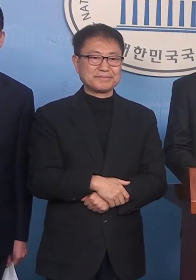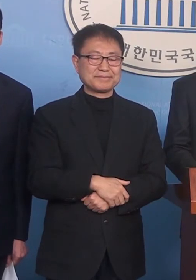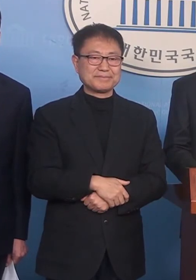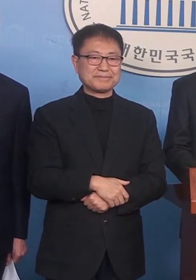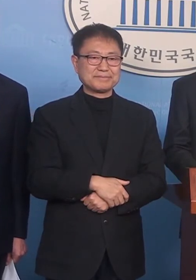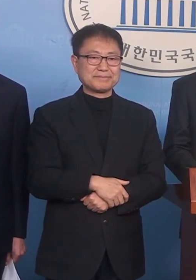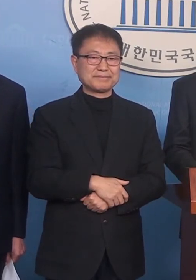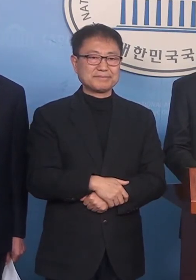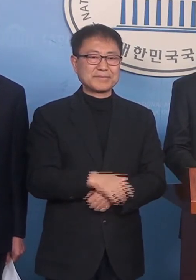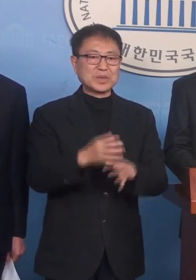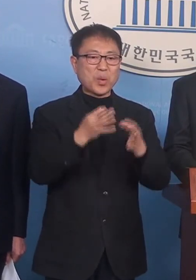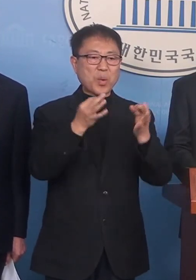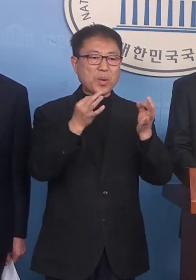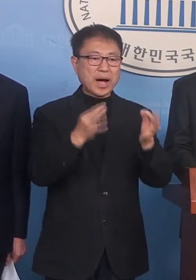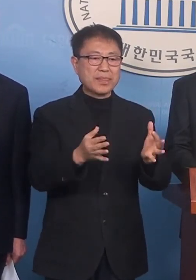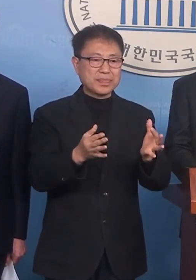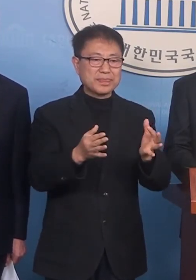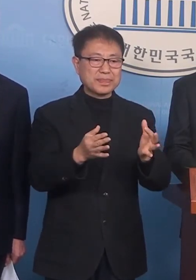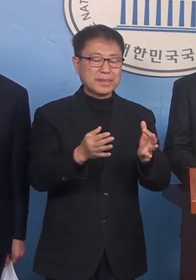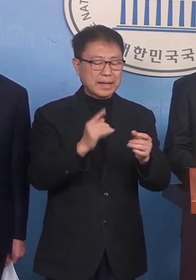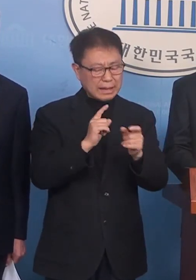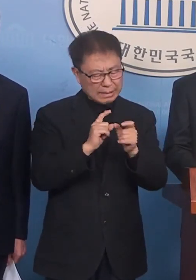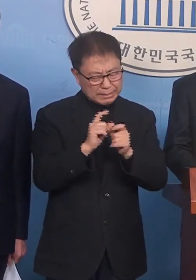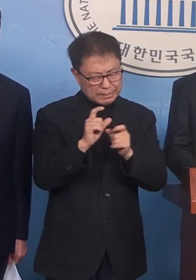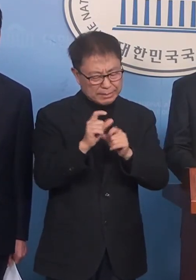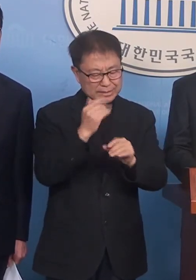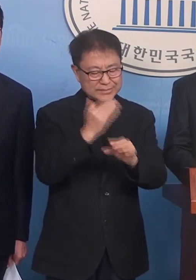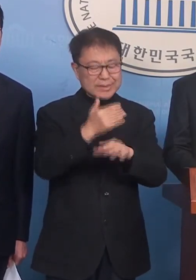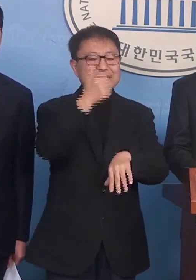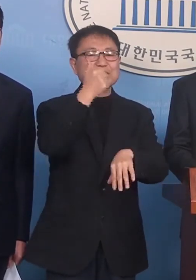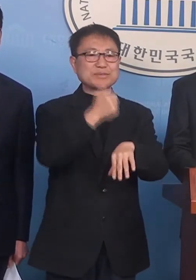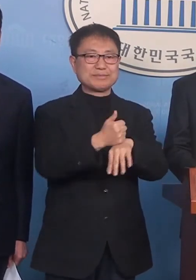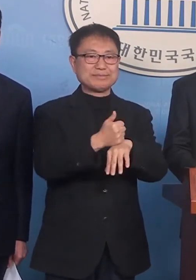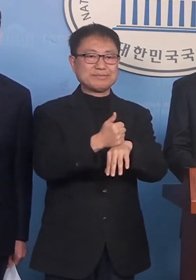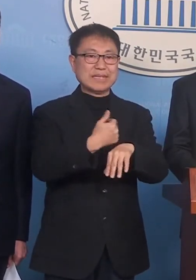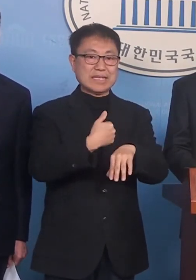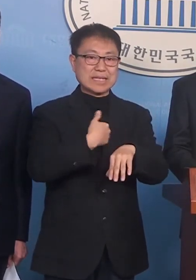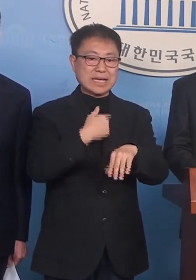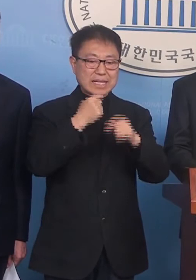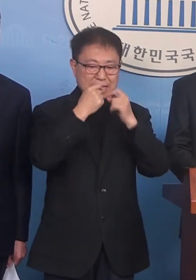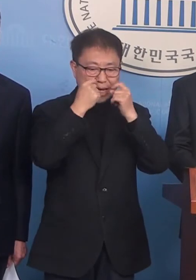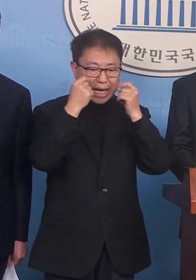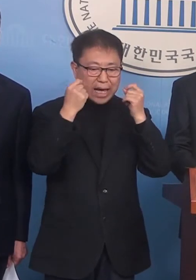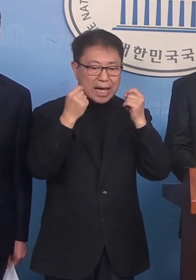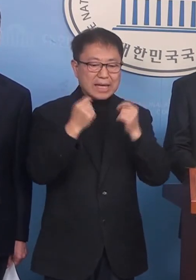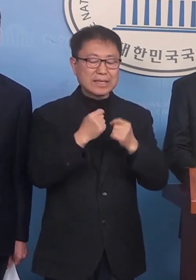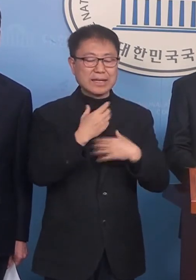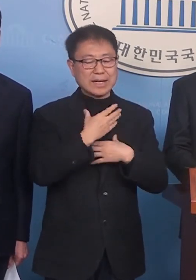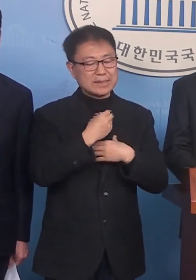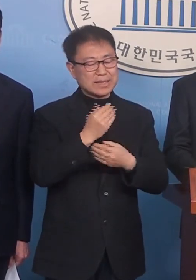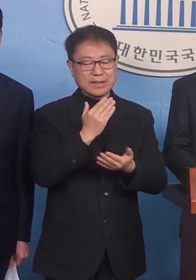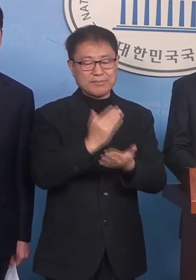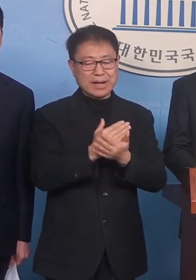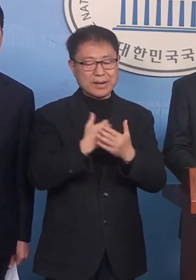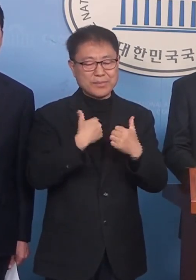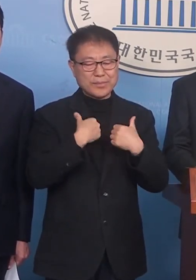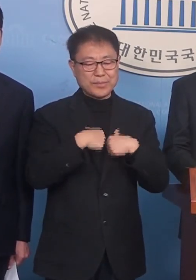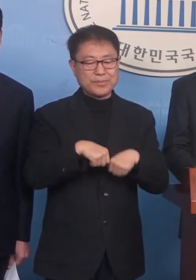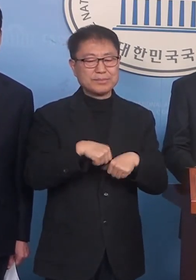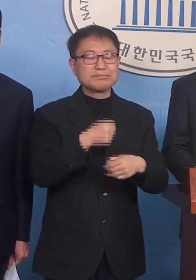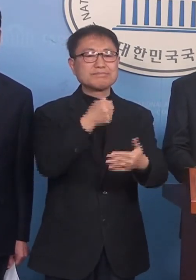그동안 적잖은 범민 끝에 결국 제 개인의 안위를 포기하는 쪽으로 결론을